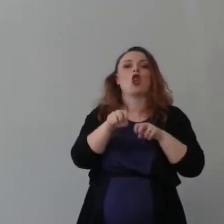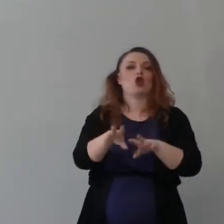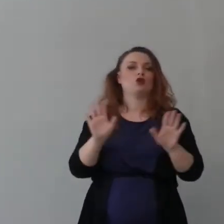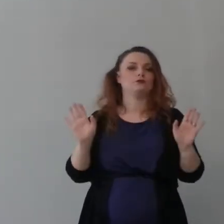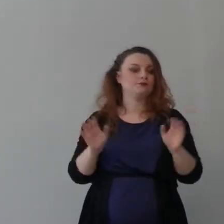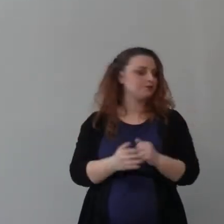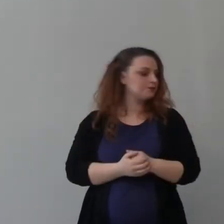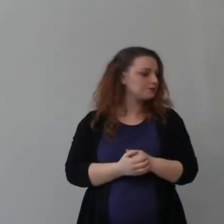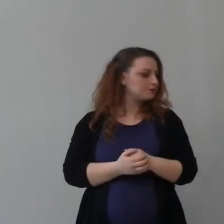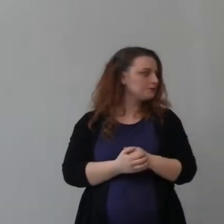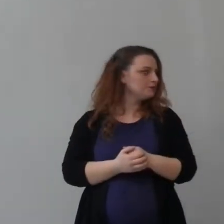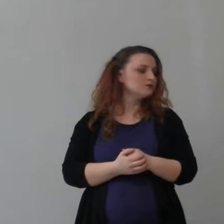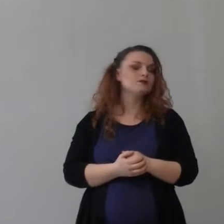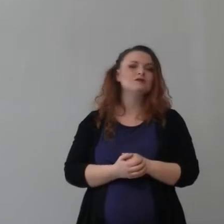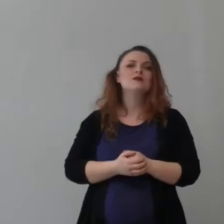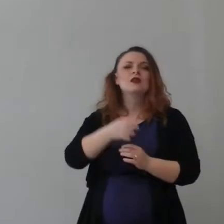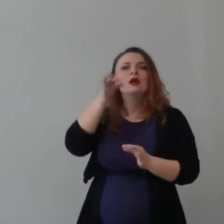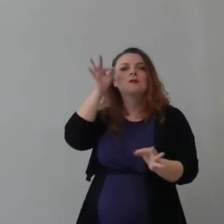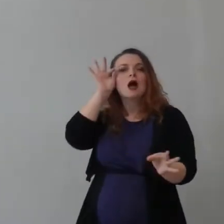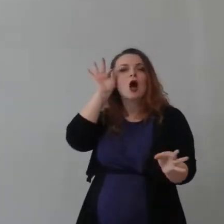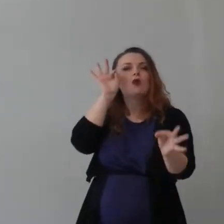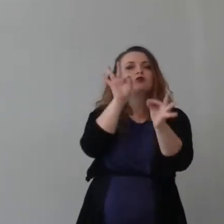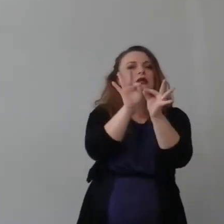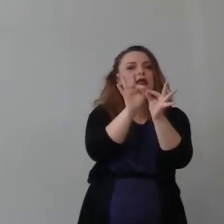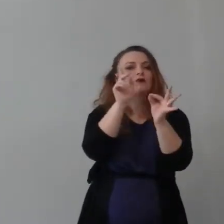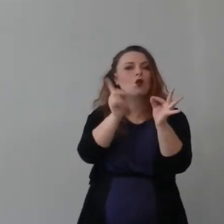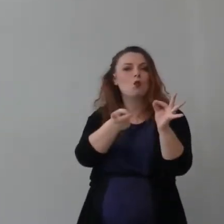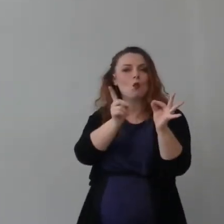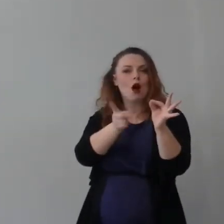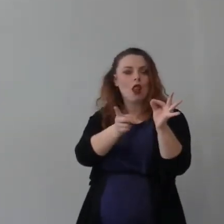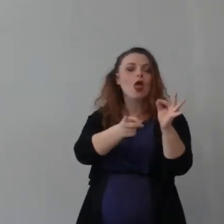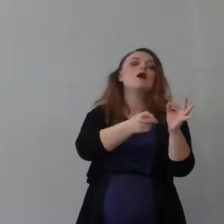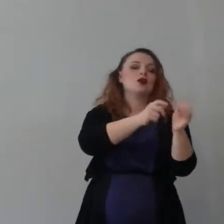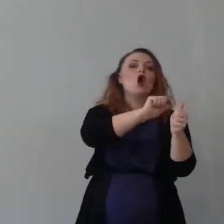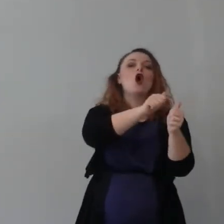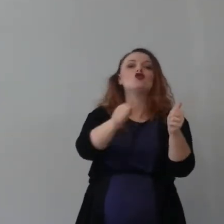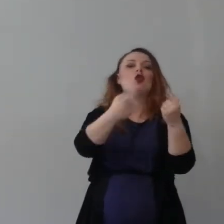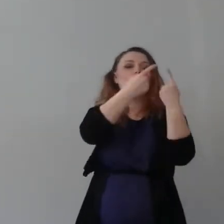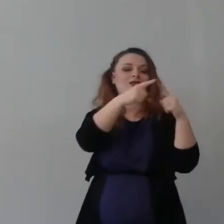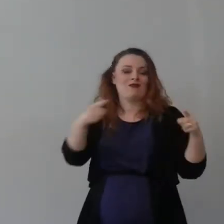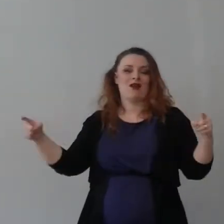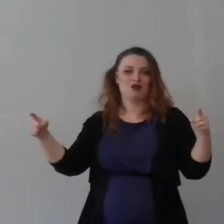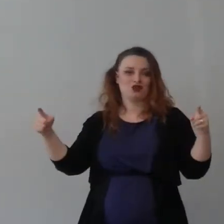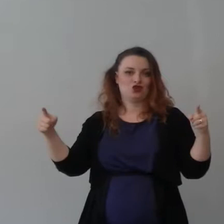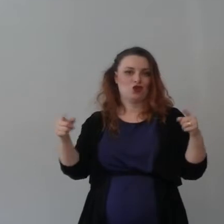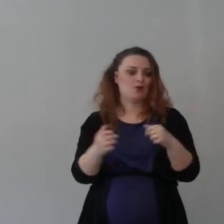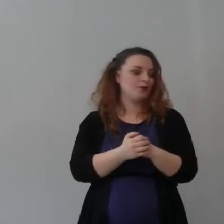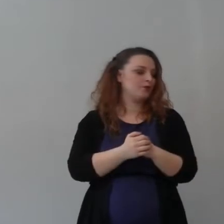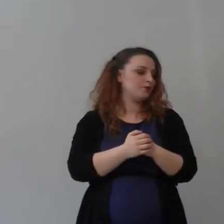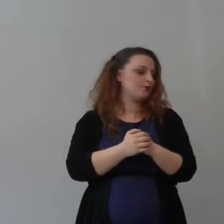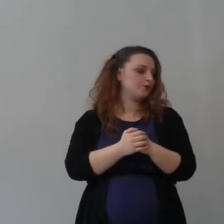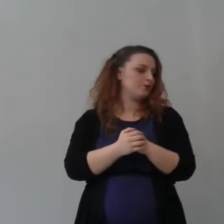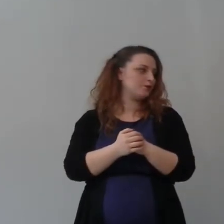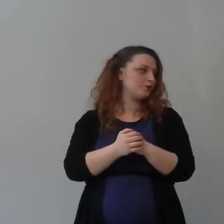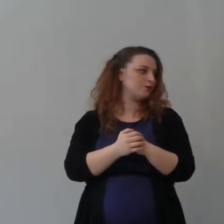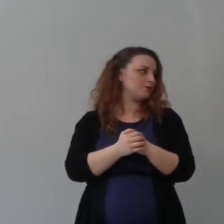tutti corrono. Ma il motivo della loro corsa è differente per ciascuno degli atleti di questa competizione,